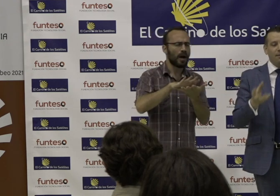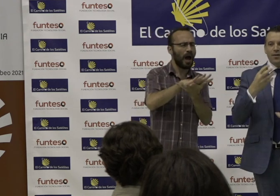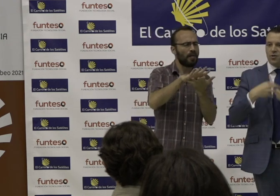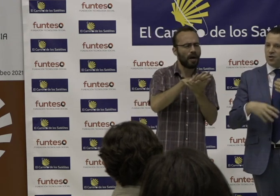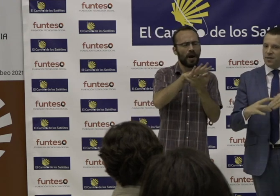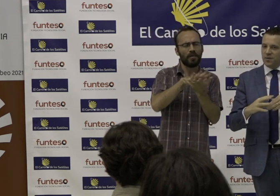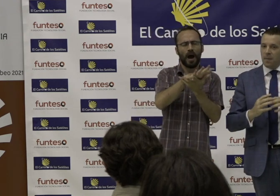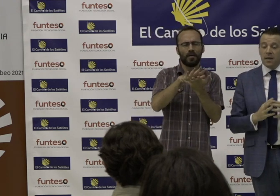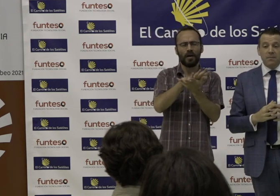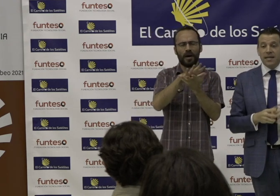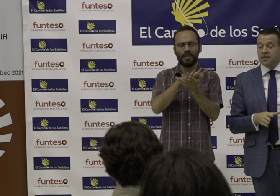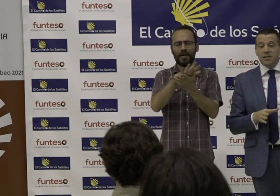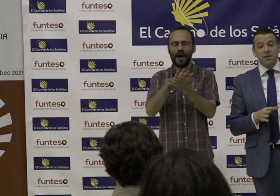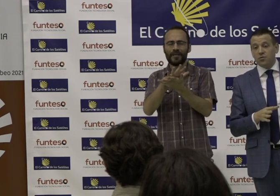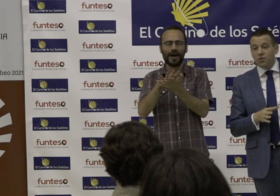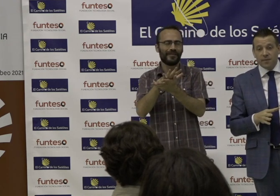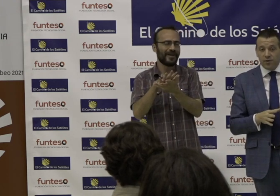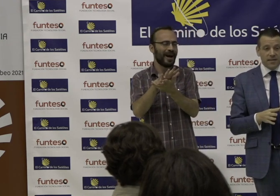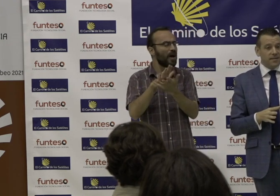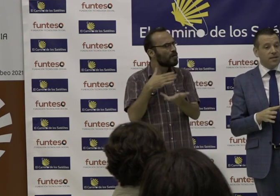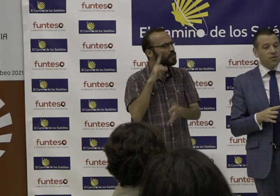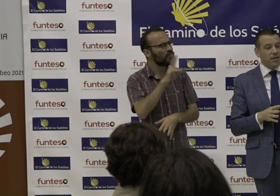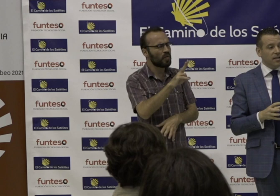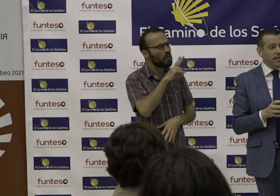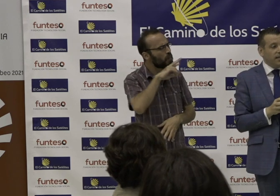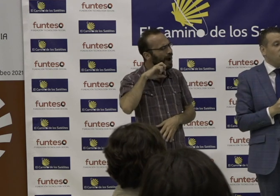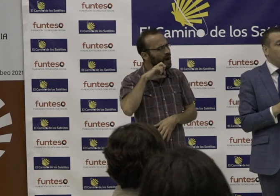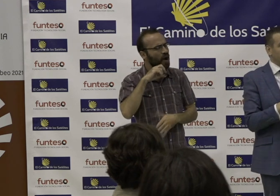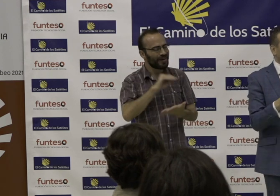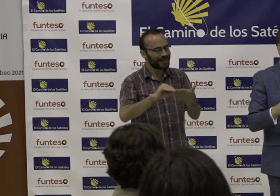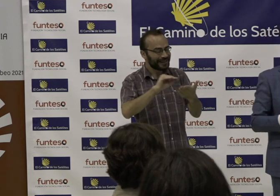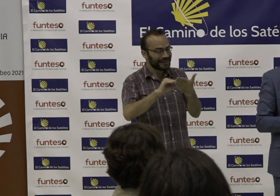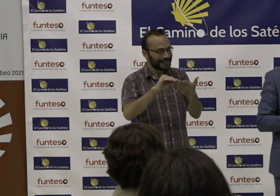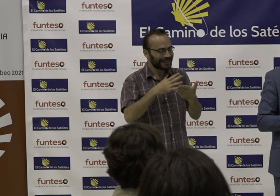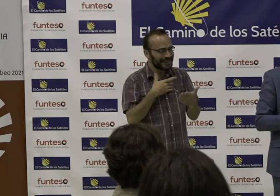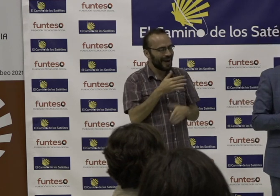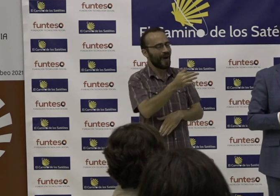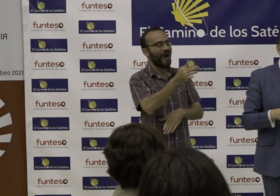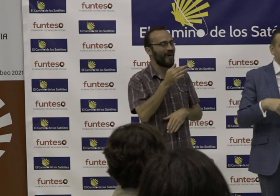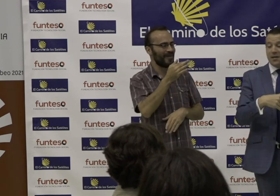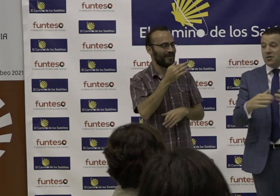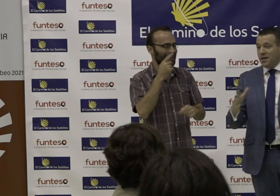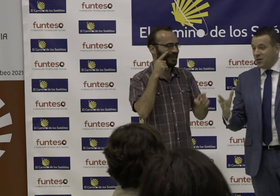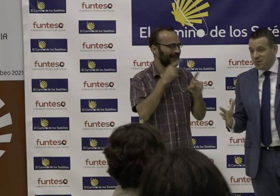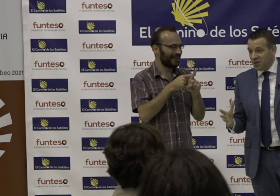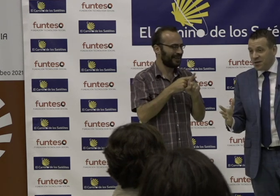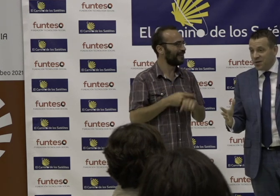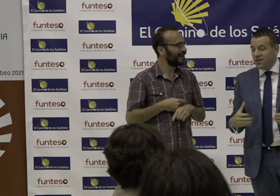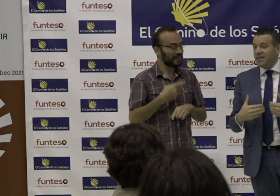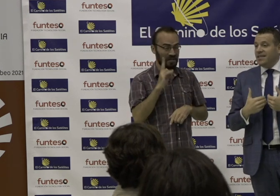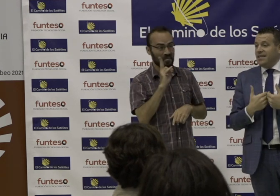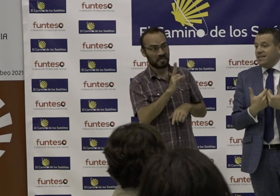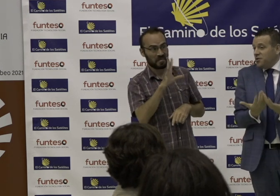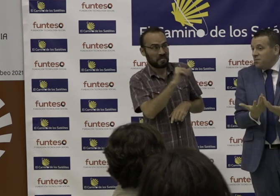valores hablándolos conmigo. Mira, es que he visto unos valores escritos y quiero compartirlos con alguna persona. Y me he encontrado